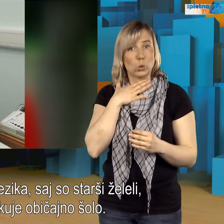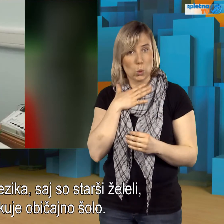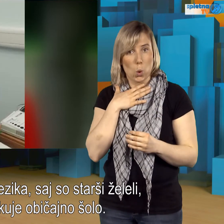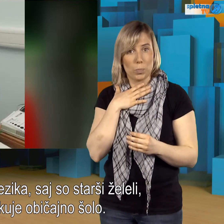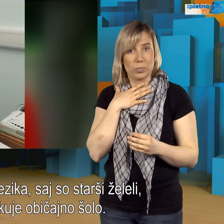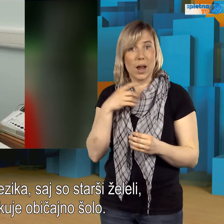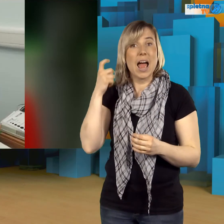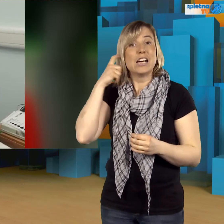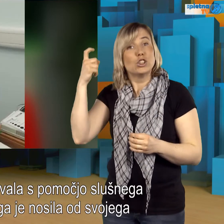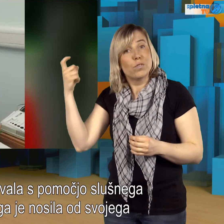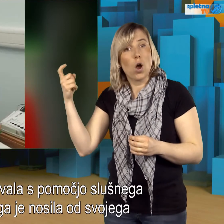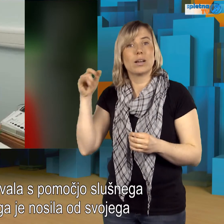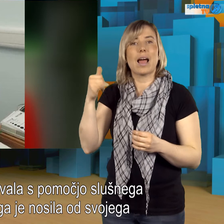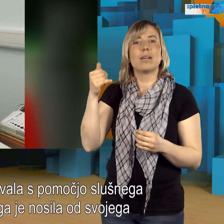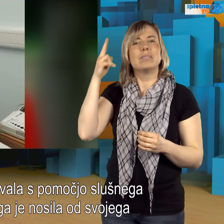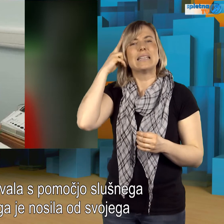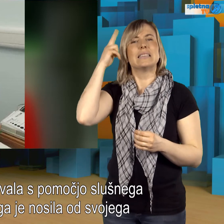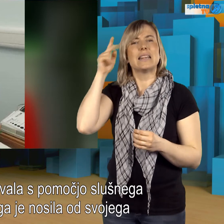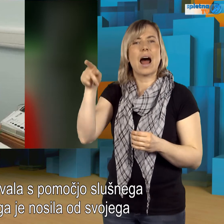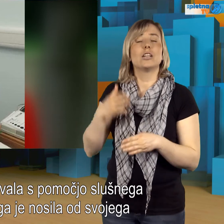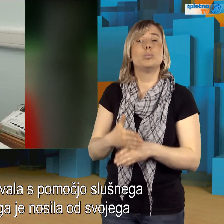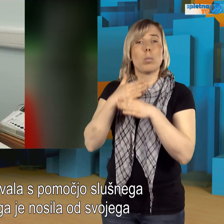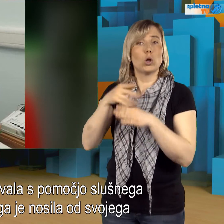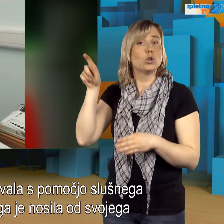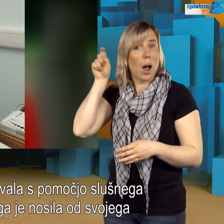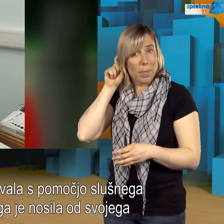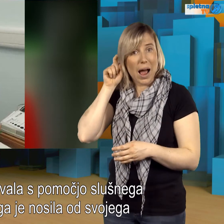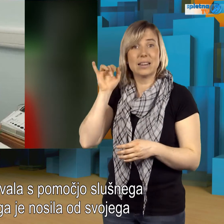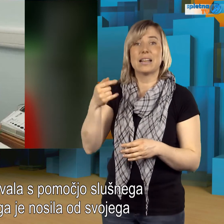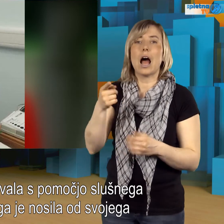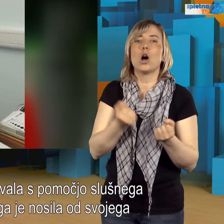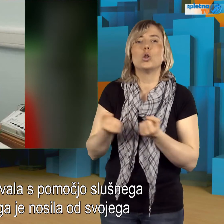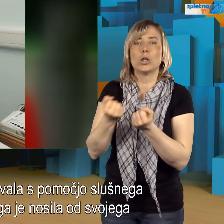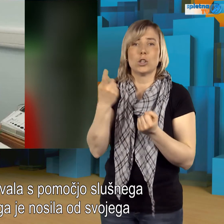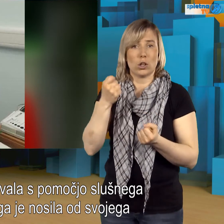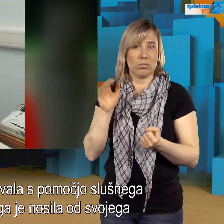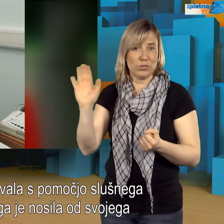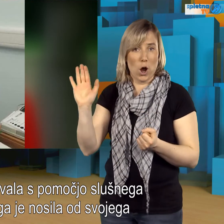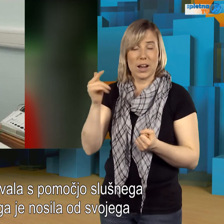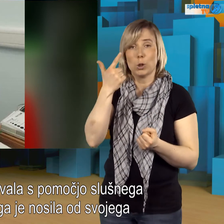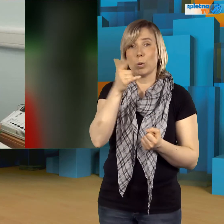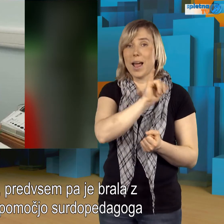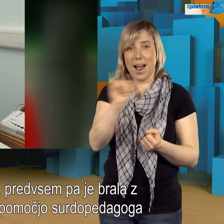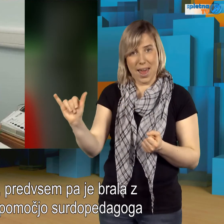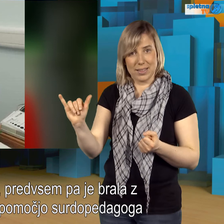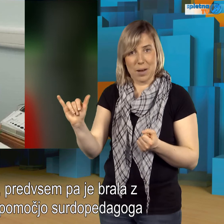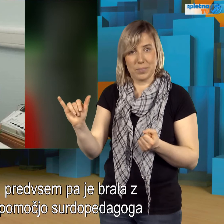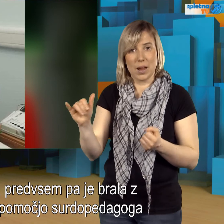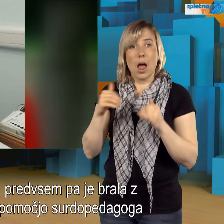šole. Zvok je zaznavala s pomočjo slušnega aparata, ki ga je nosila od svojega 2. leta, predvsem pa je